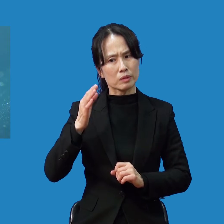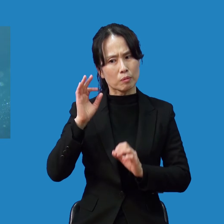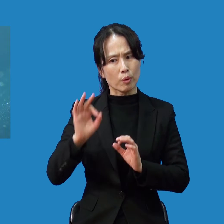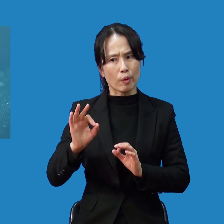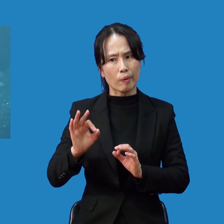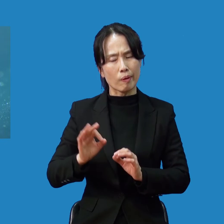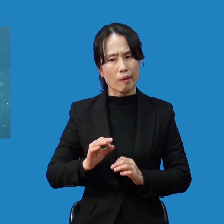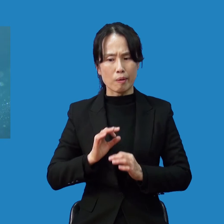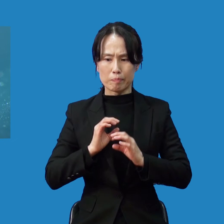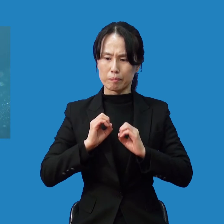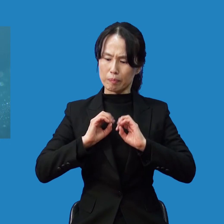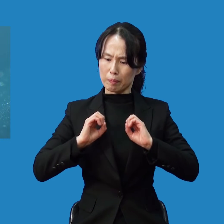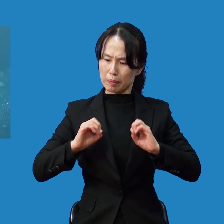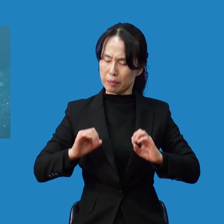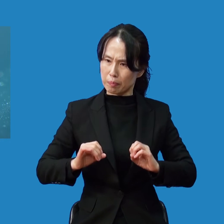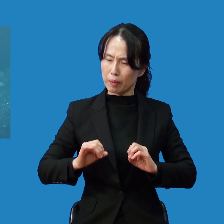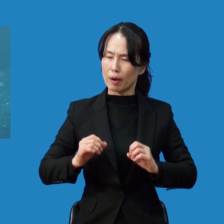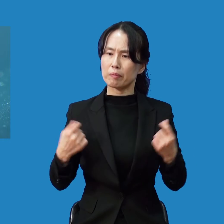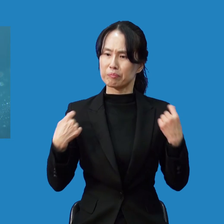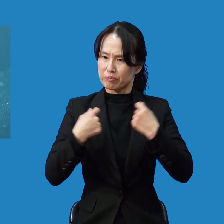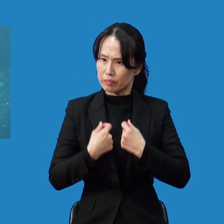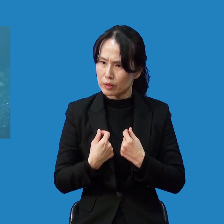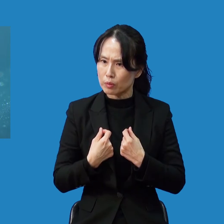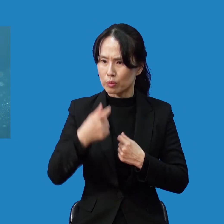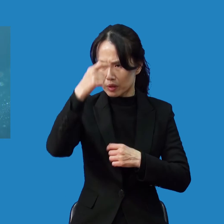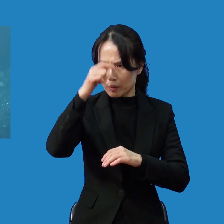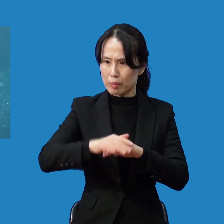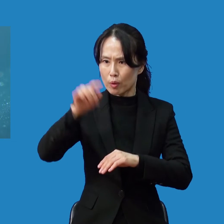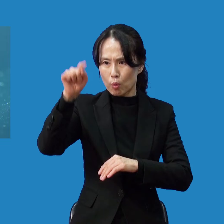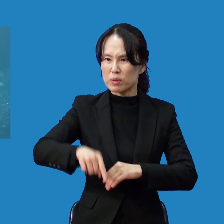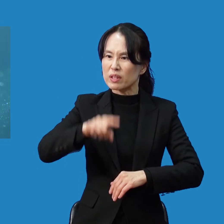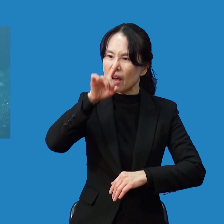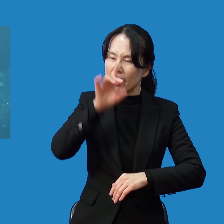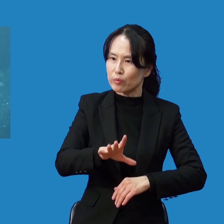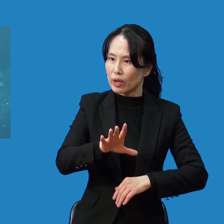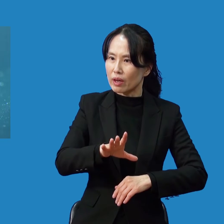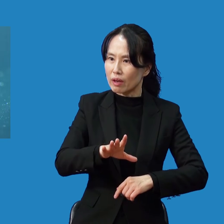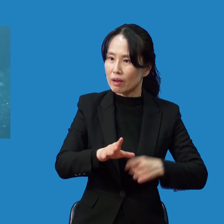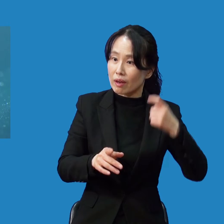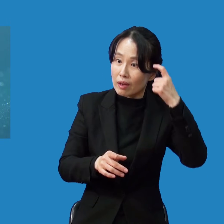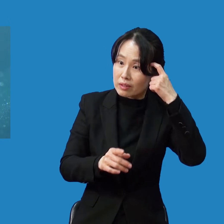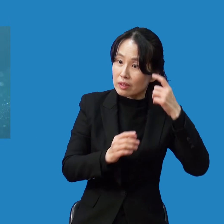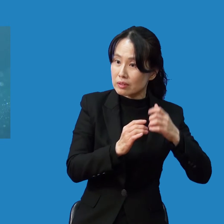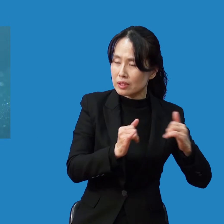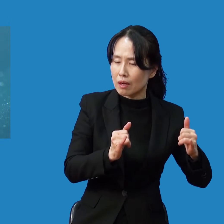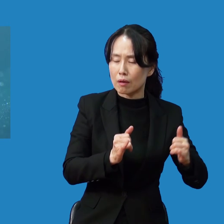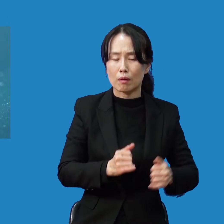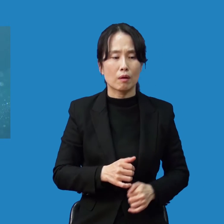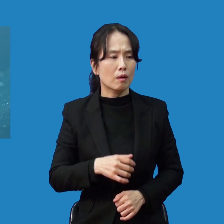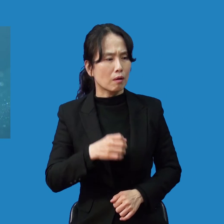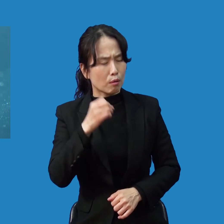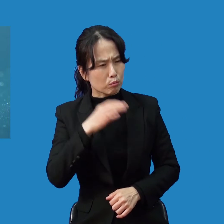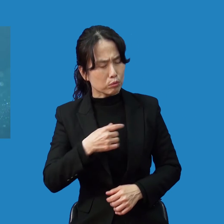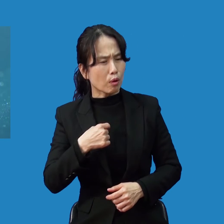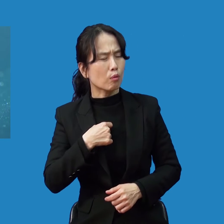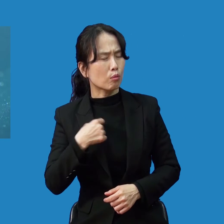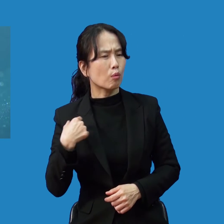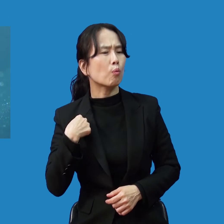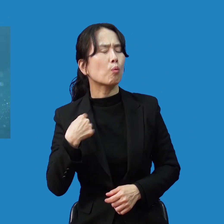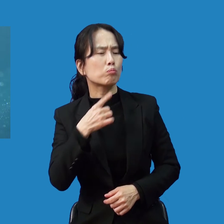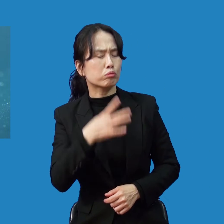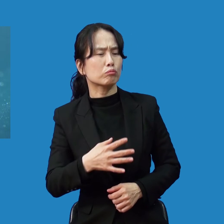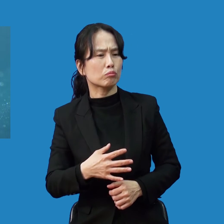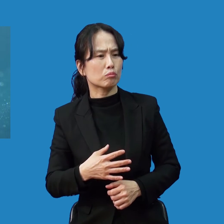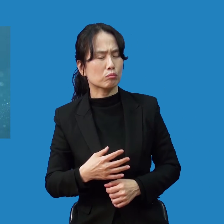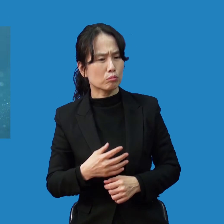옷을 입고 예배에 오면 안 된다고 하는 사람들과 단순히 옷일 뿐인데 편리하면 좋지, 그게